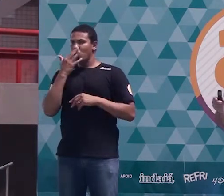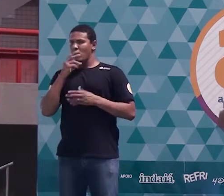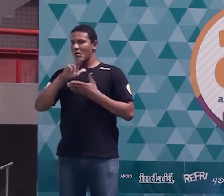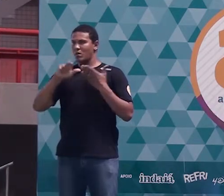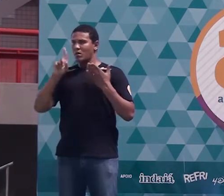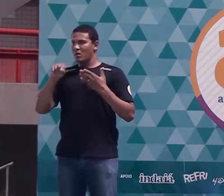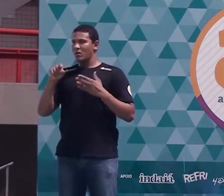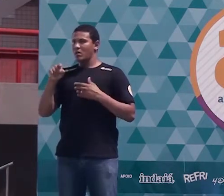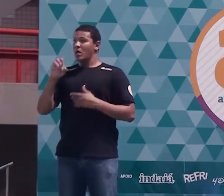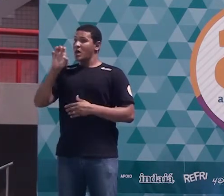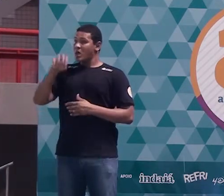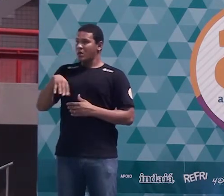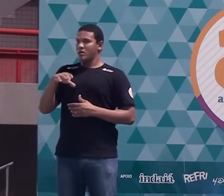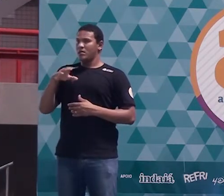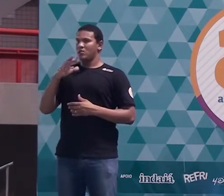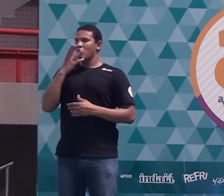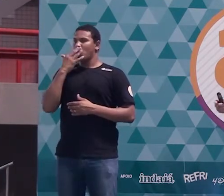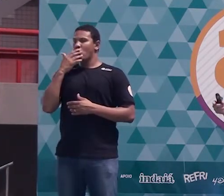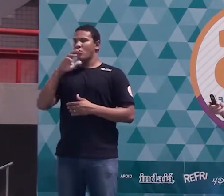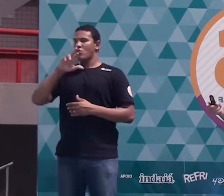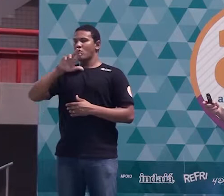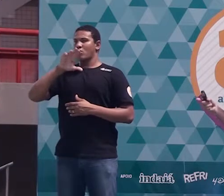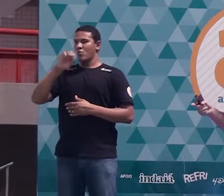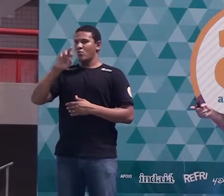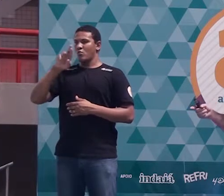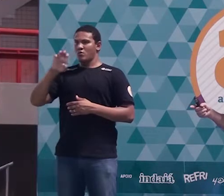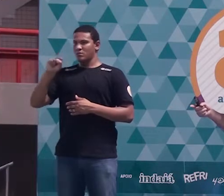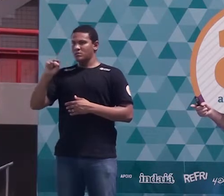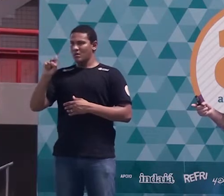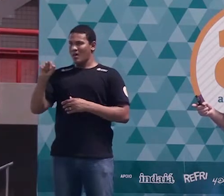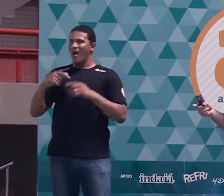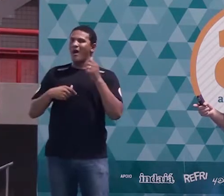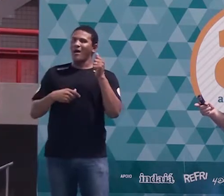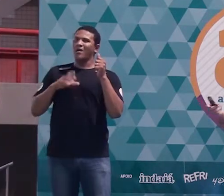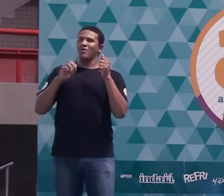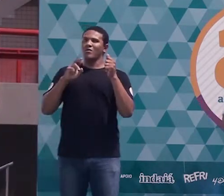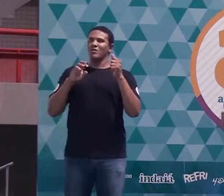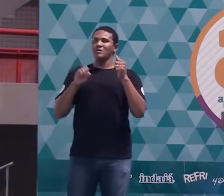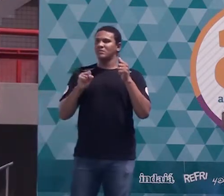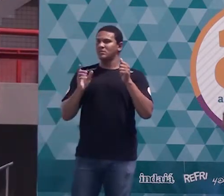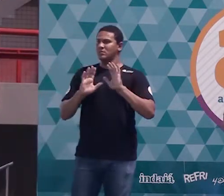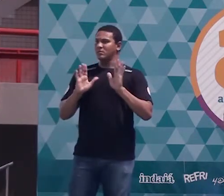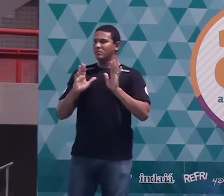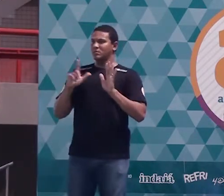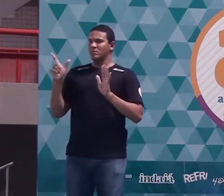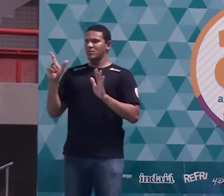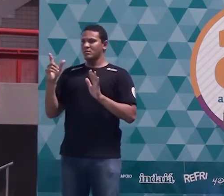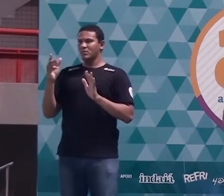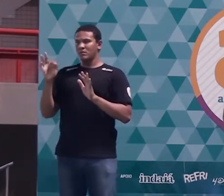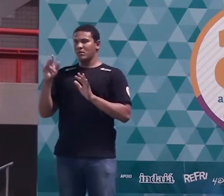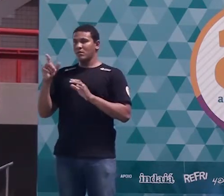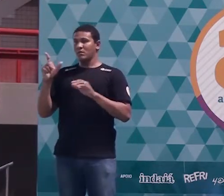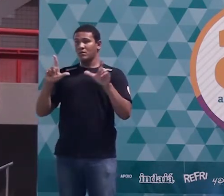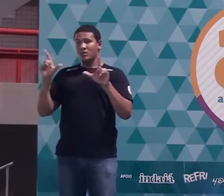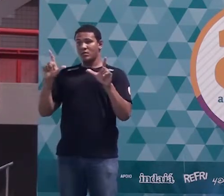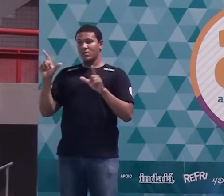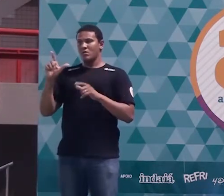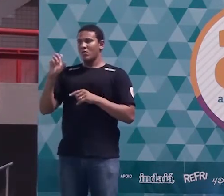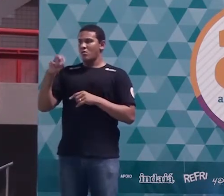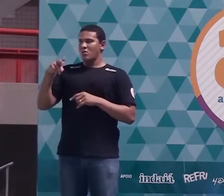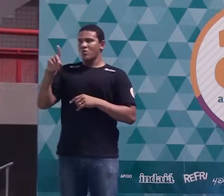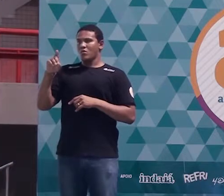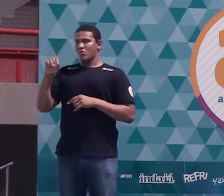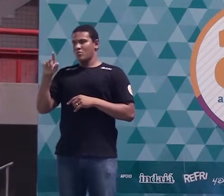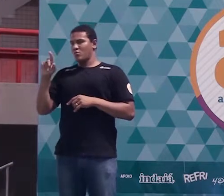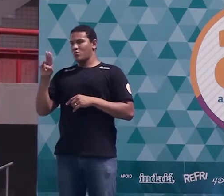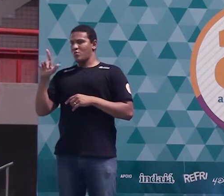é TV em cores e não TV a cores, porque vem do francês en couleur, television en couleur,